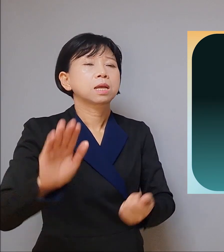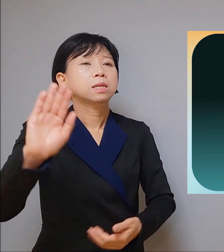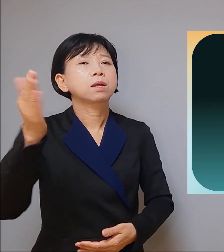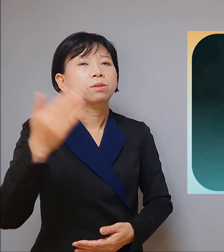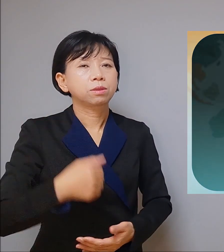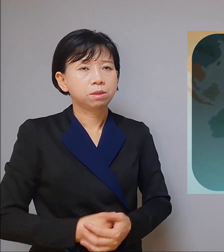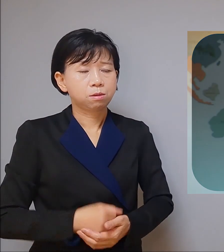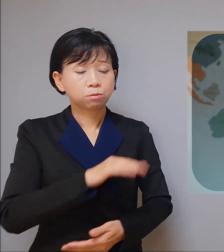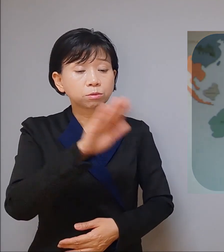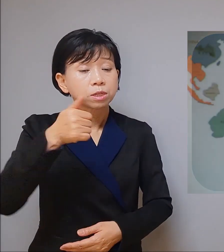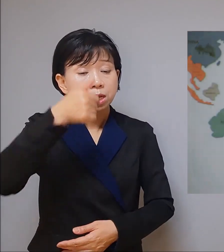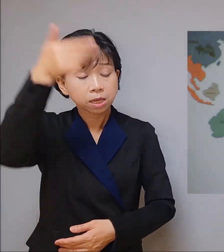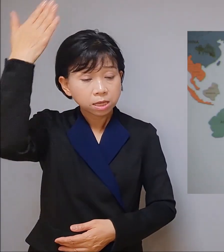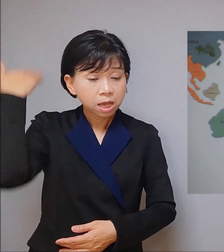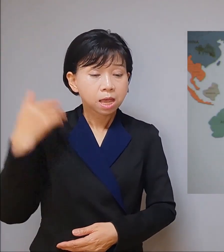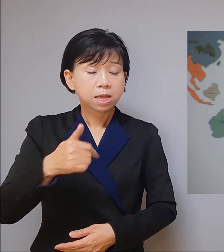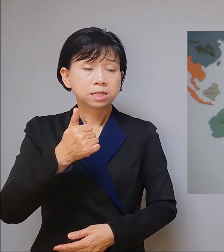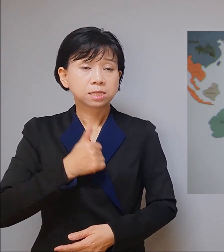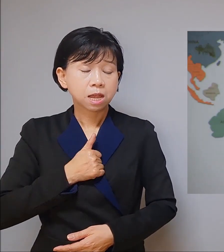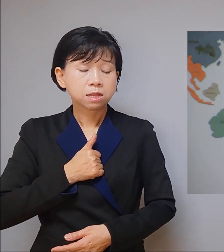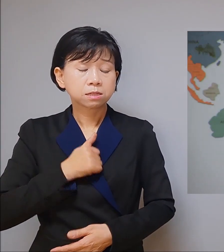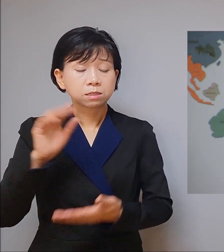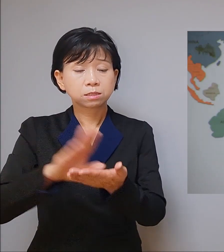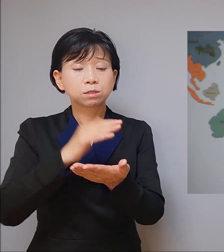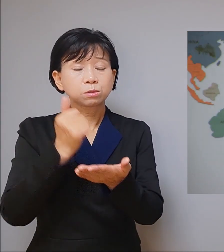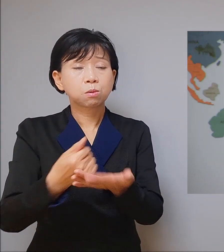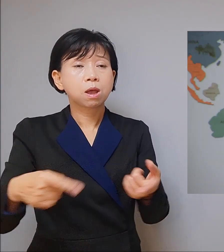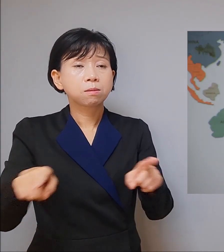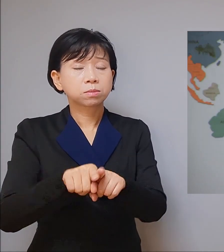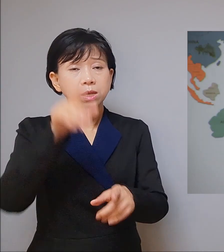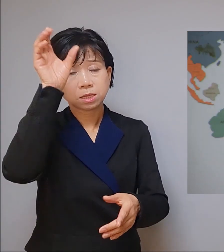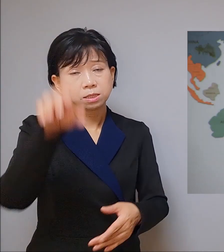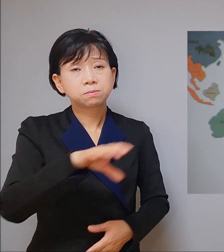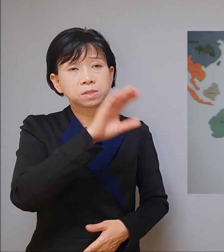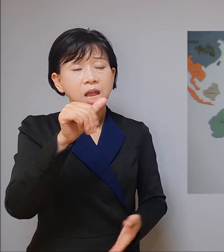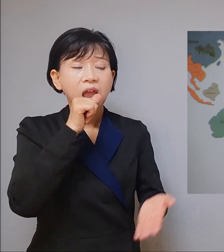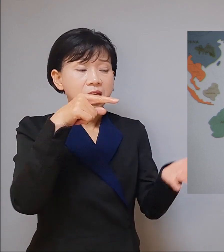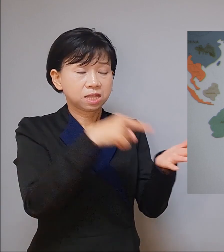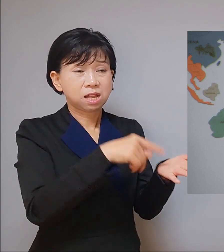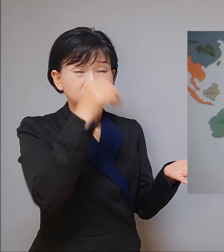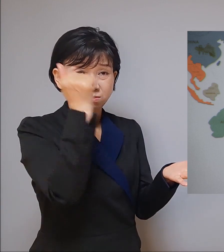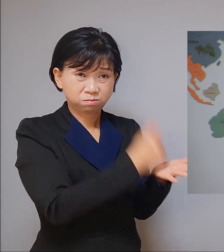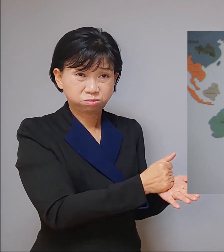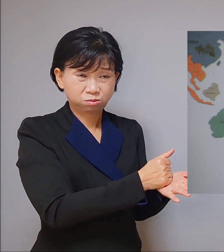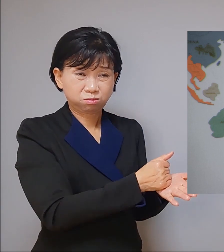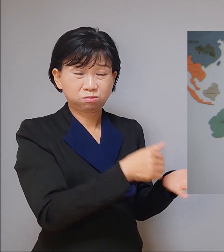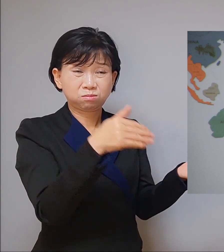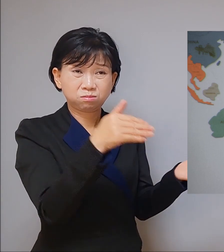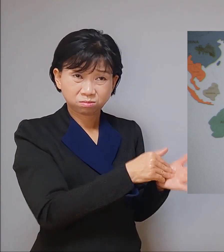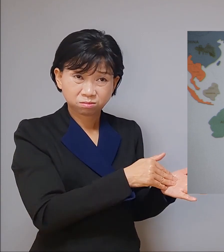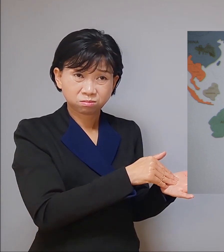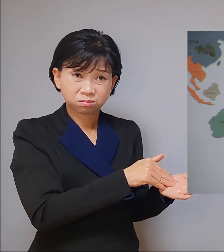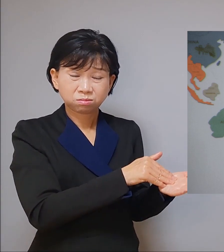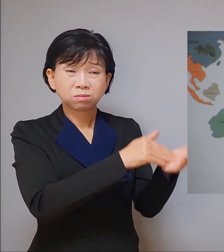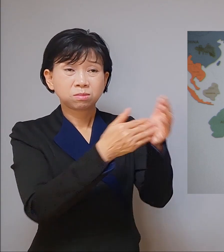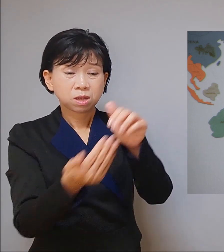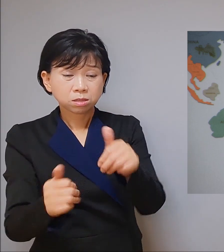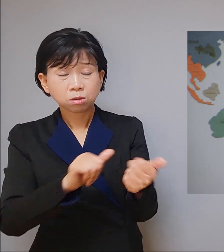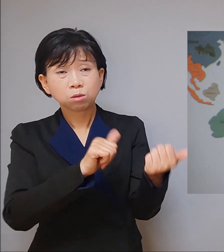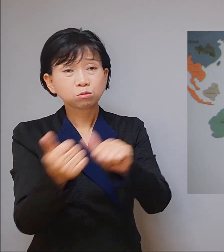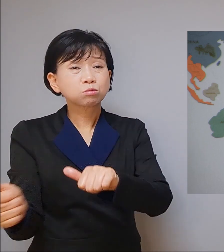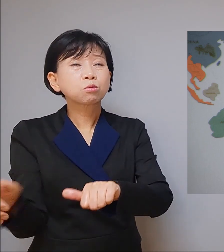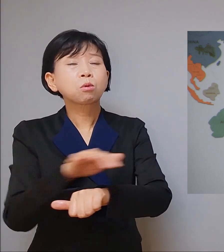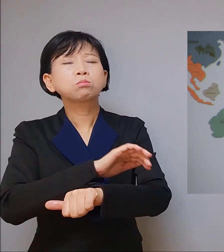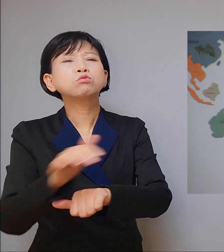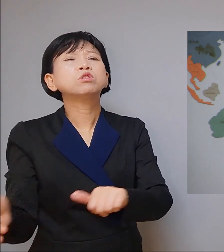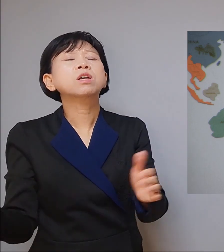봅니다. 우리의 옛자아는 그리스도와 함께 십자가에서 죽어 그분이 묻히셨을 때 함께 묻혔다, 함께 장사 지냈다라는